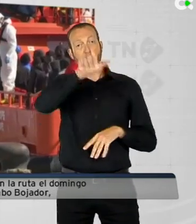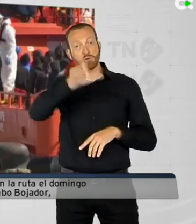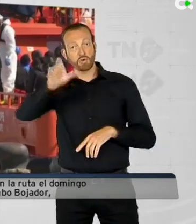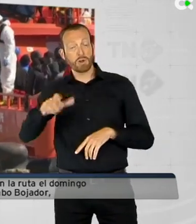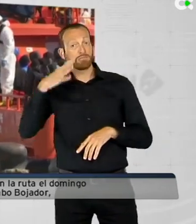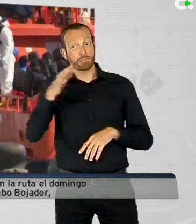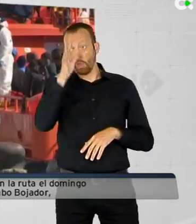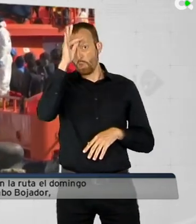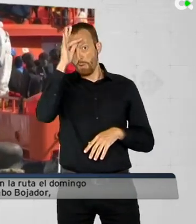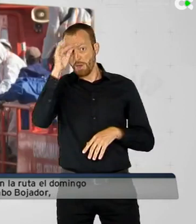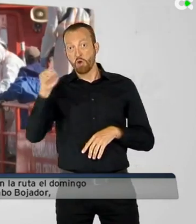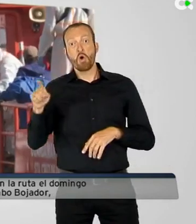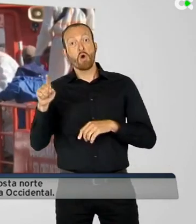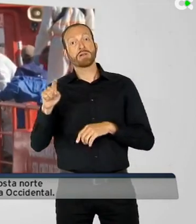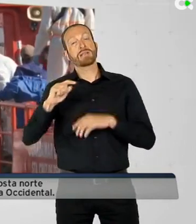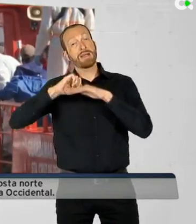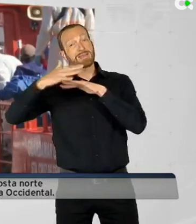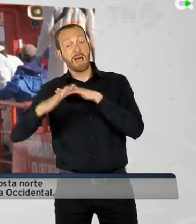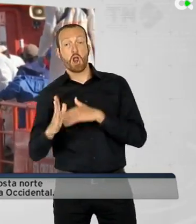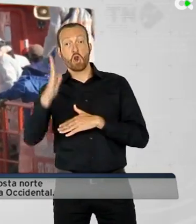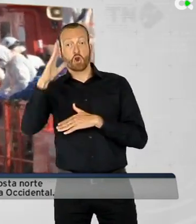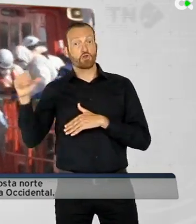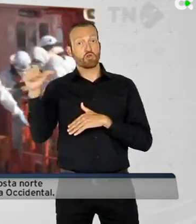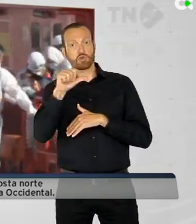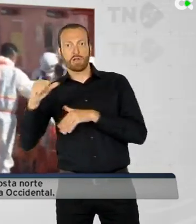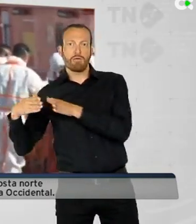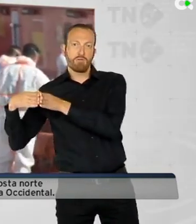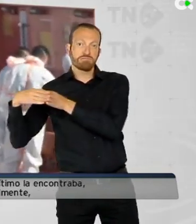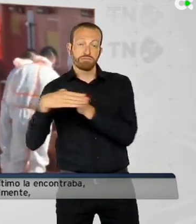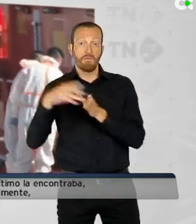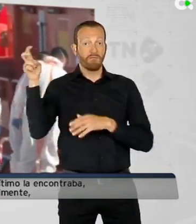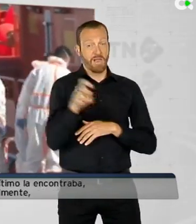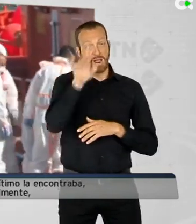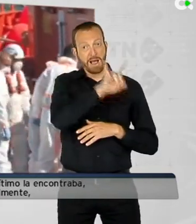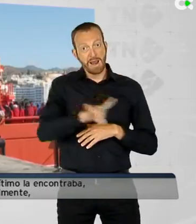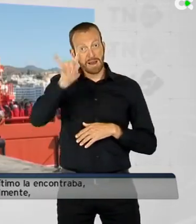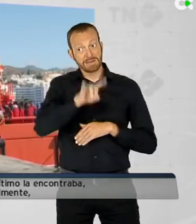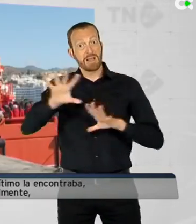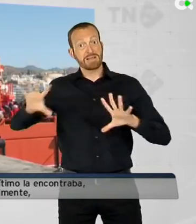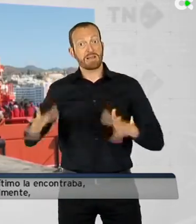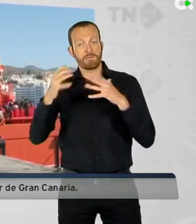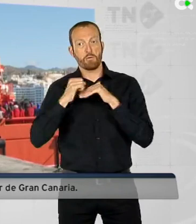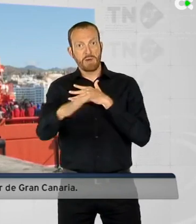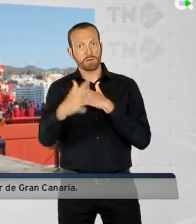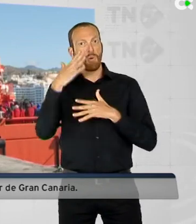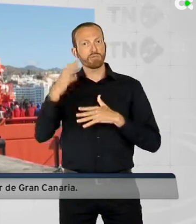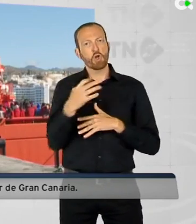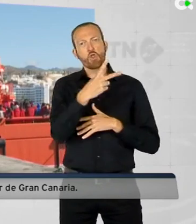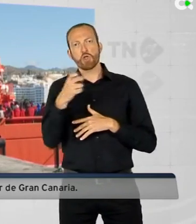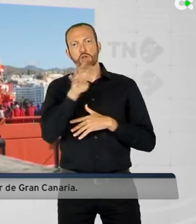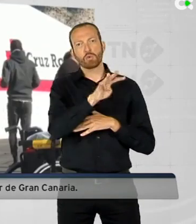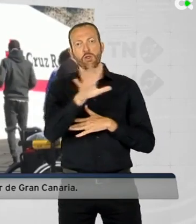la ruta el domingo desde Cabo Bojador, en la costa norte del Sáhara Occidental. Salvamento Marítimo la encontraba finalmente a